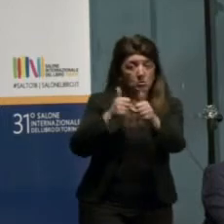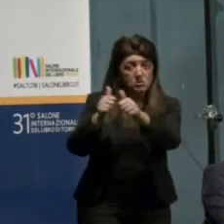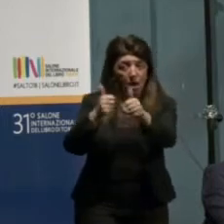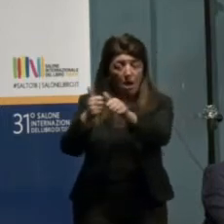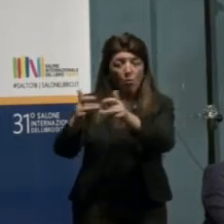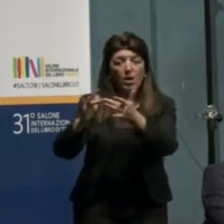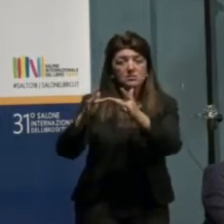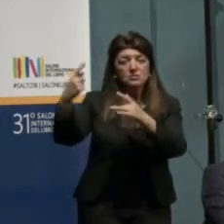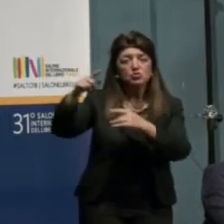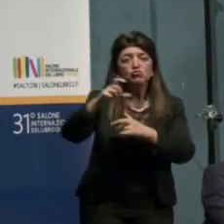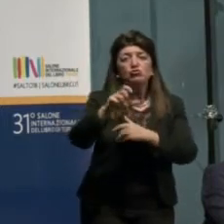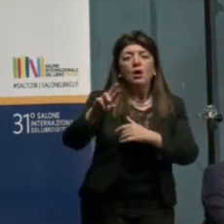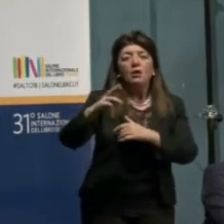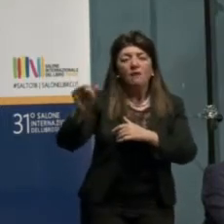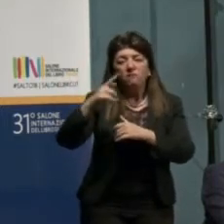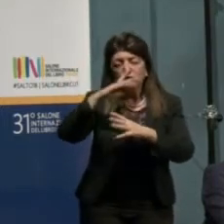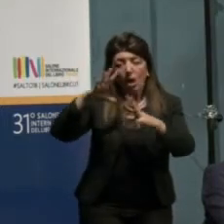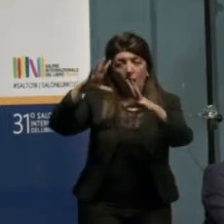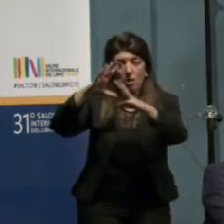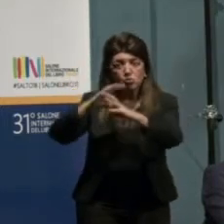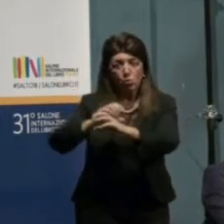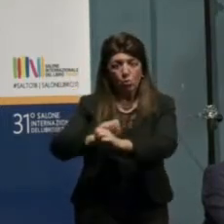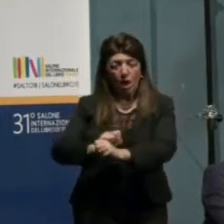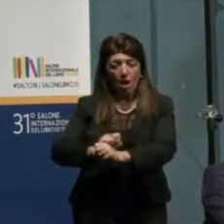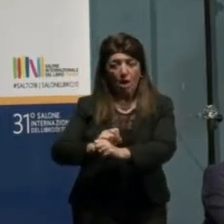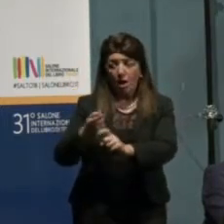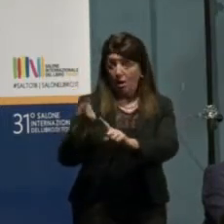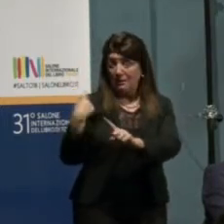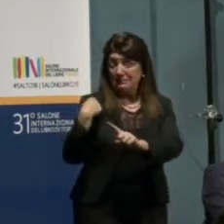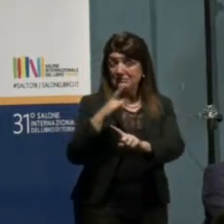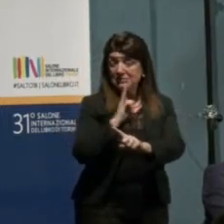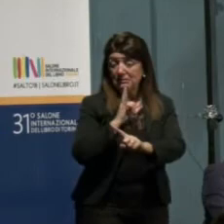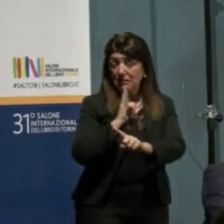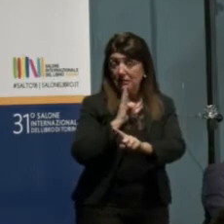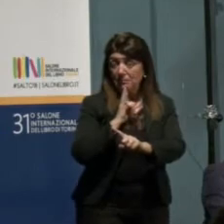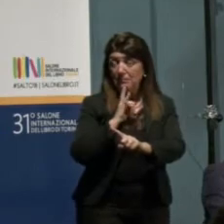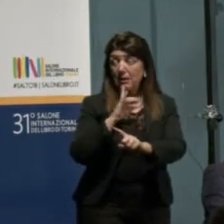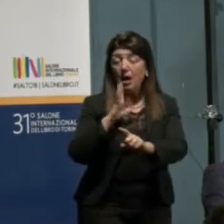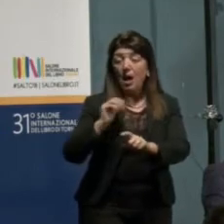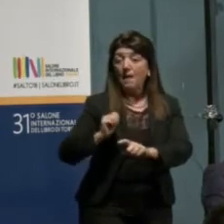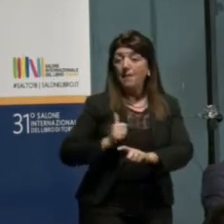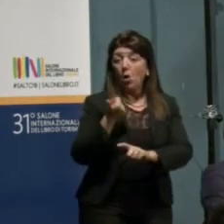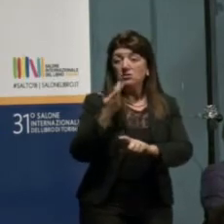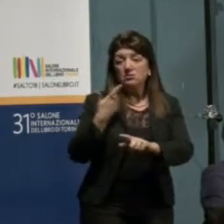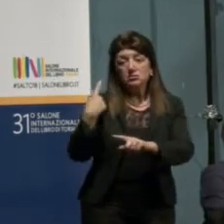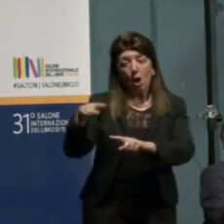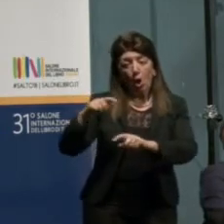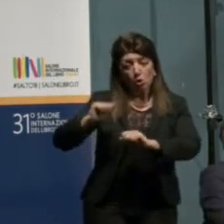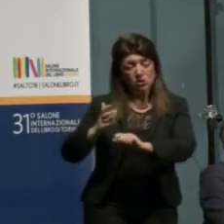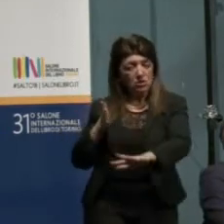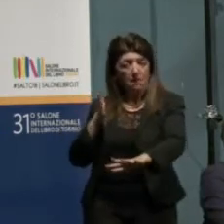stato oscurato ad aprile ea scusate a settembre la la polizia aveva già fatto irruzione nella loro sede e